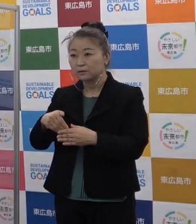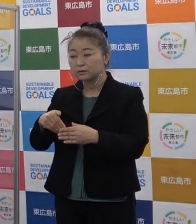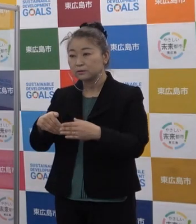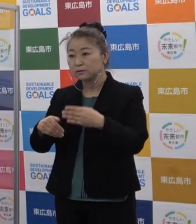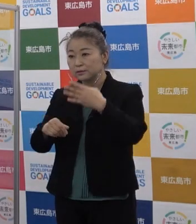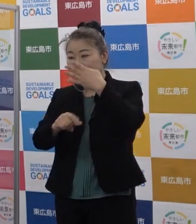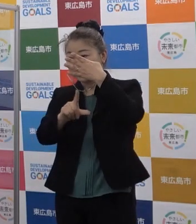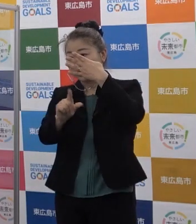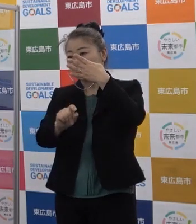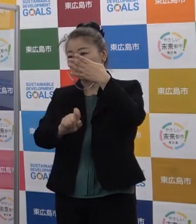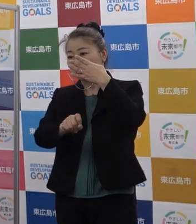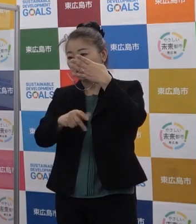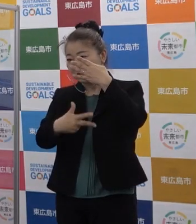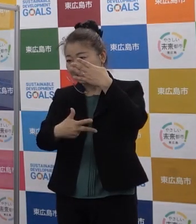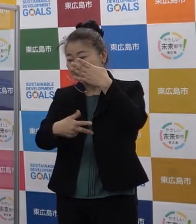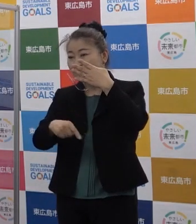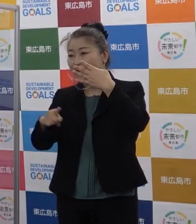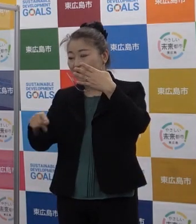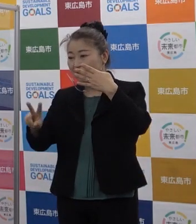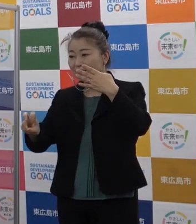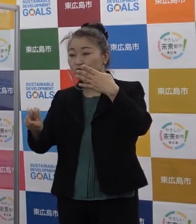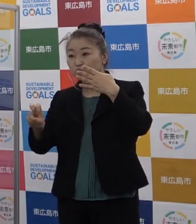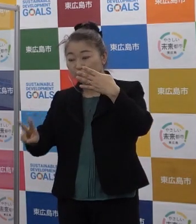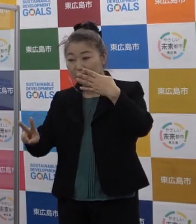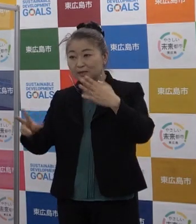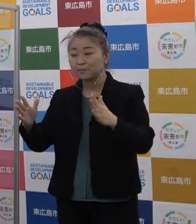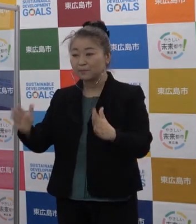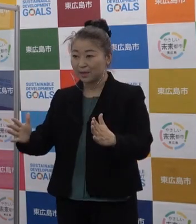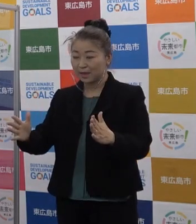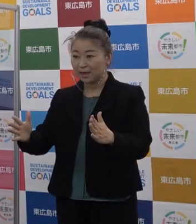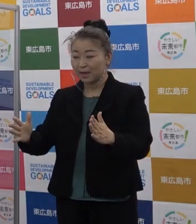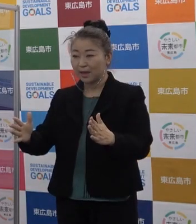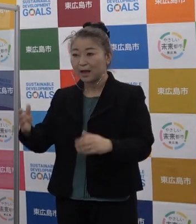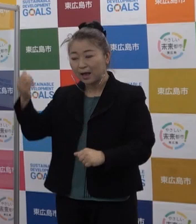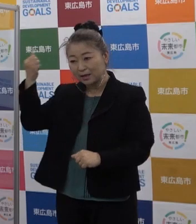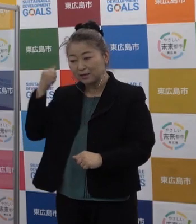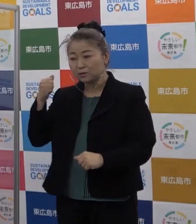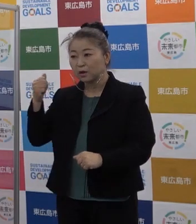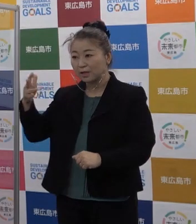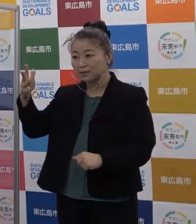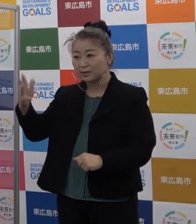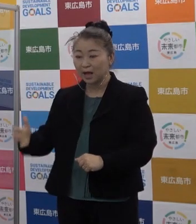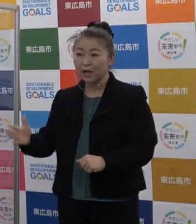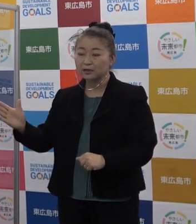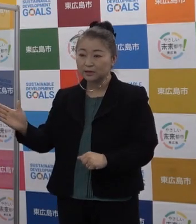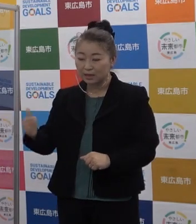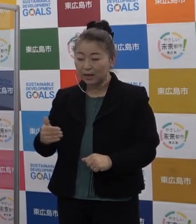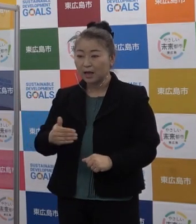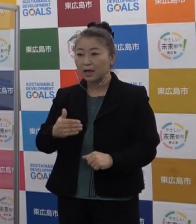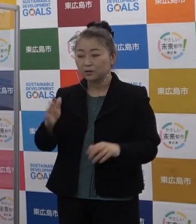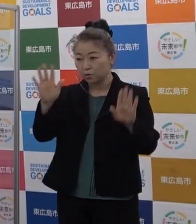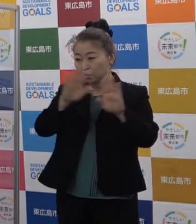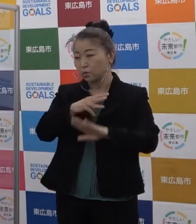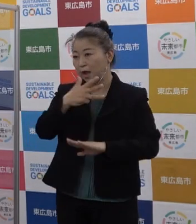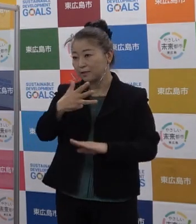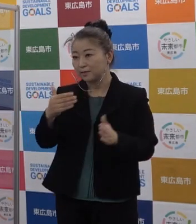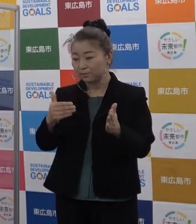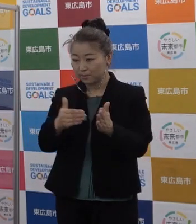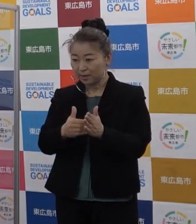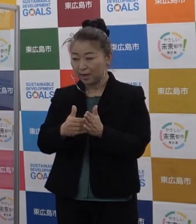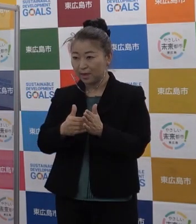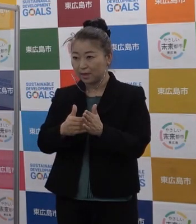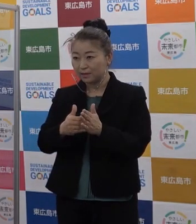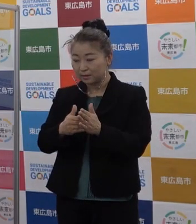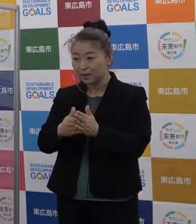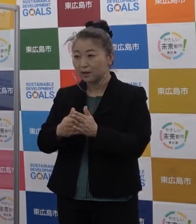4月の17日から22日まで、朝8時半から8時、富士グランについては同じ期日